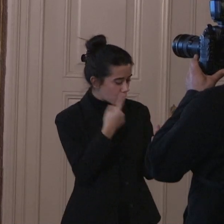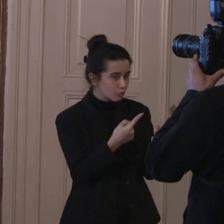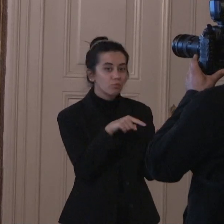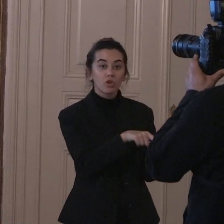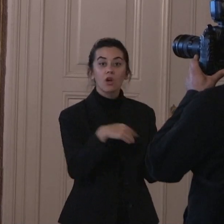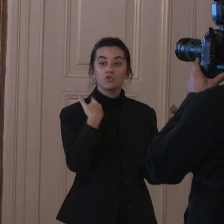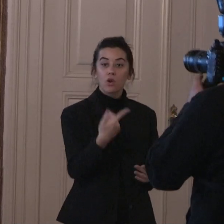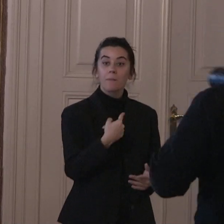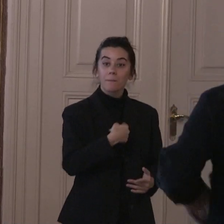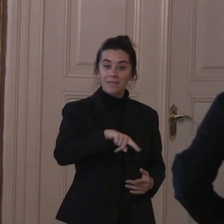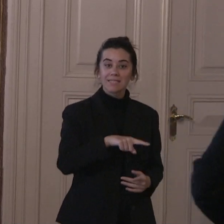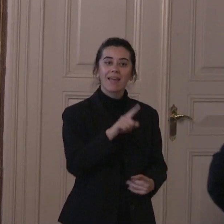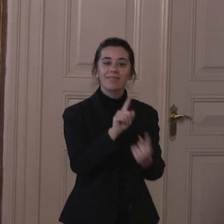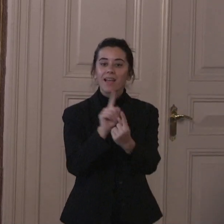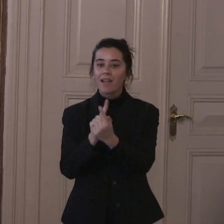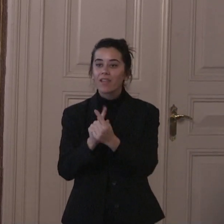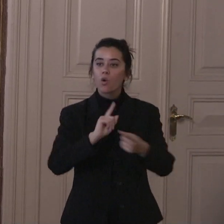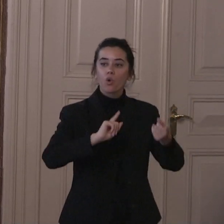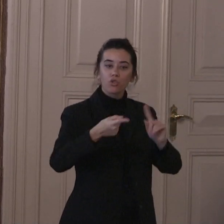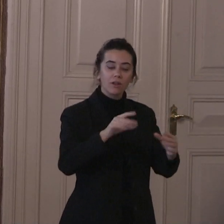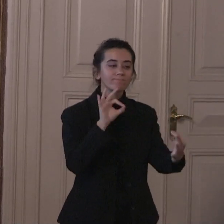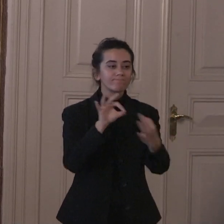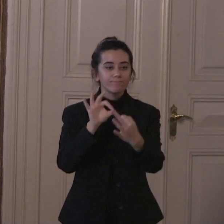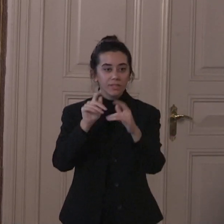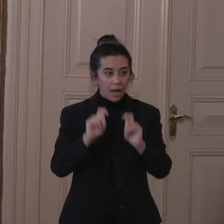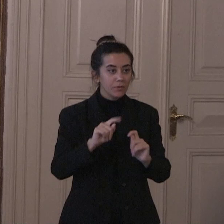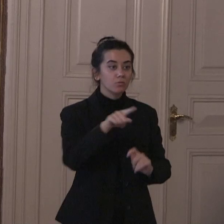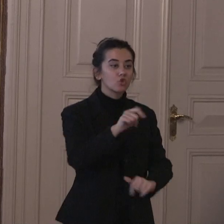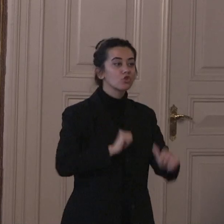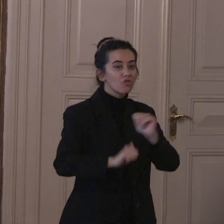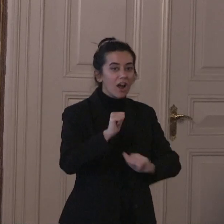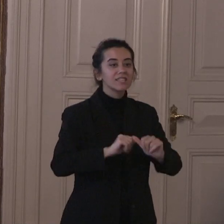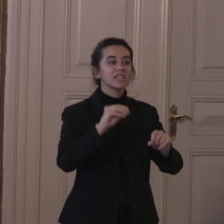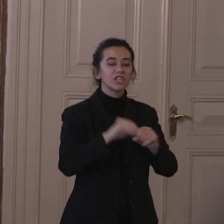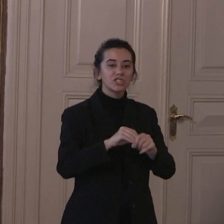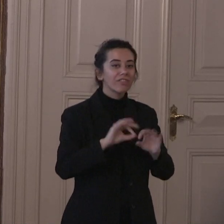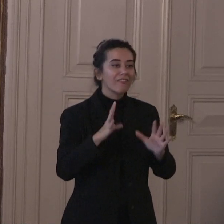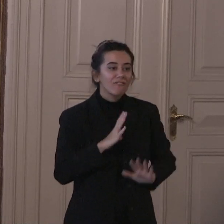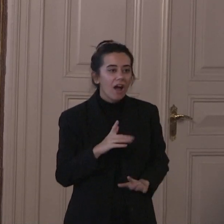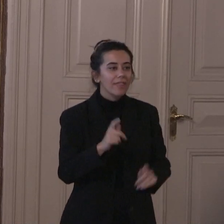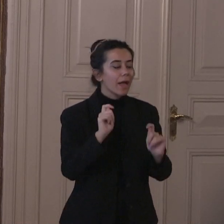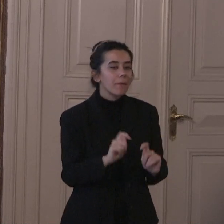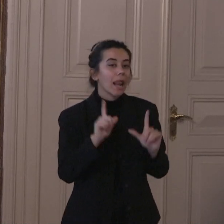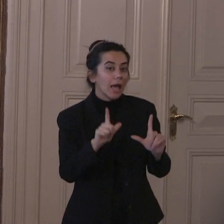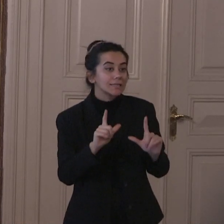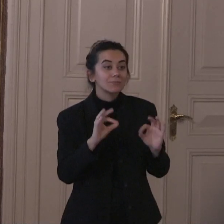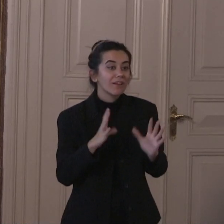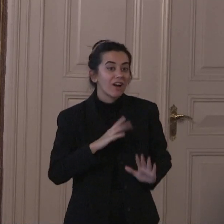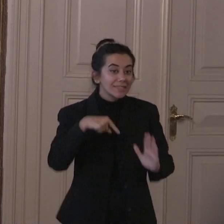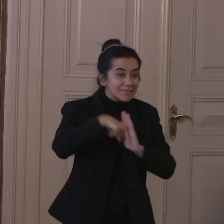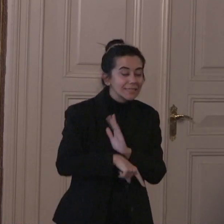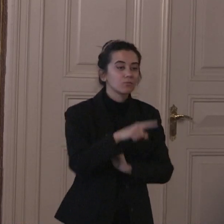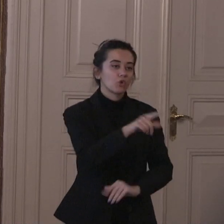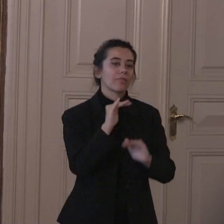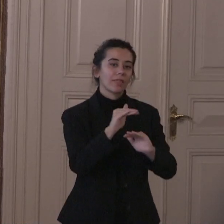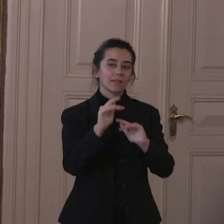her öğrencimizle tek tek iletişim kurup üniversite oryantasyonu için gerekli düzenlemeleri sağlıyoruz. Ve tüm öğrencileri taş odalarda